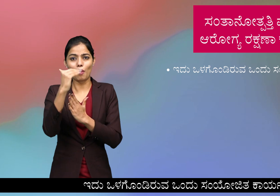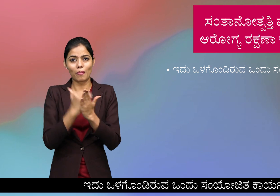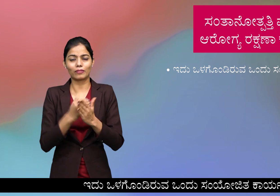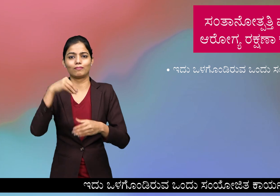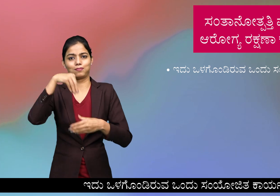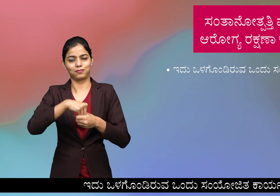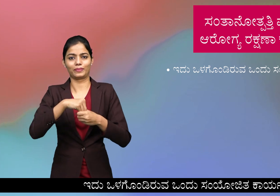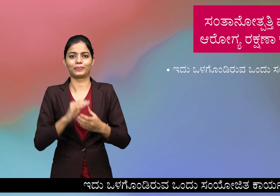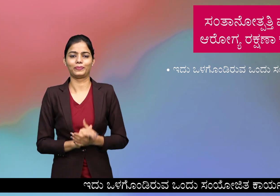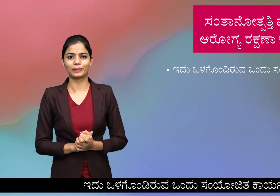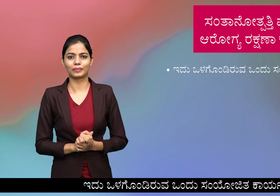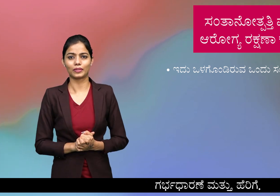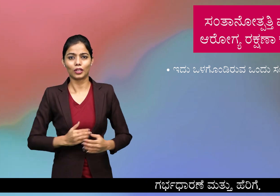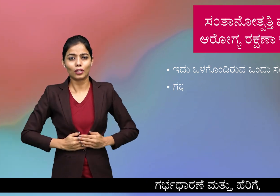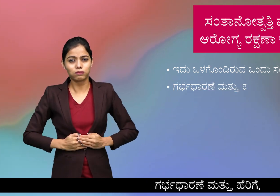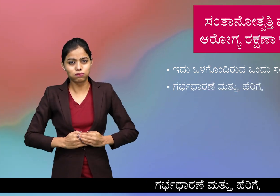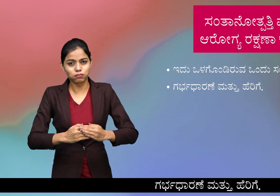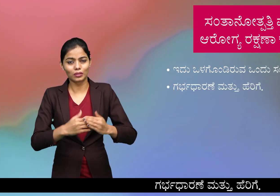ಕಾರ್ಯಕ್ರಮವಾಗಿದೆ. ಗರ್ಭಧಾರಣೆ ಮತ್ತು ಹೆರಿಗೆ,